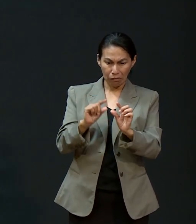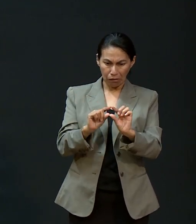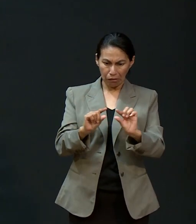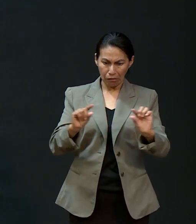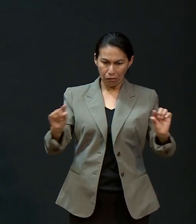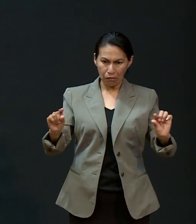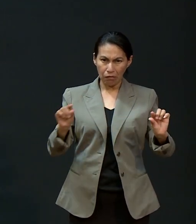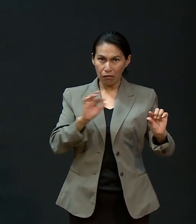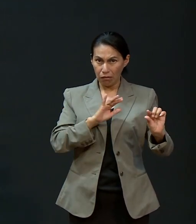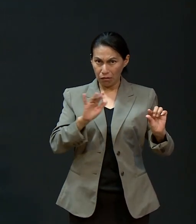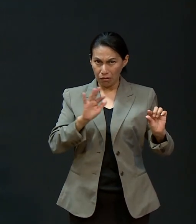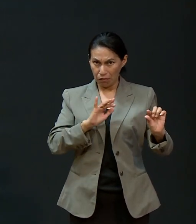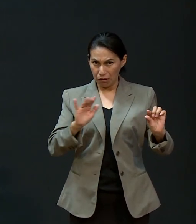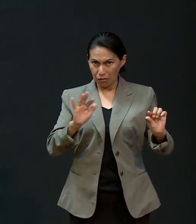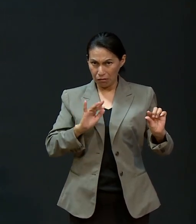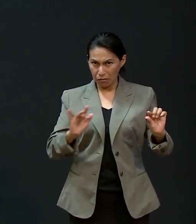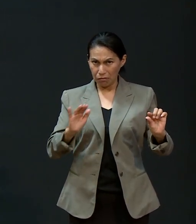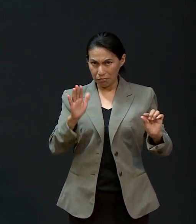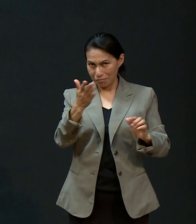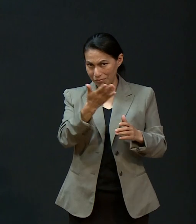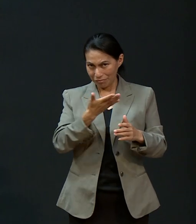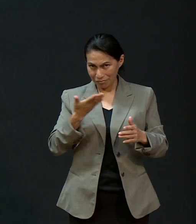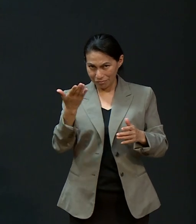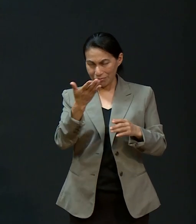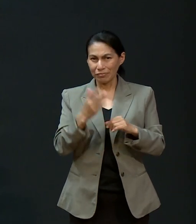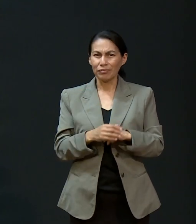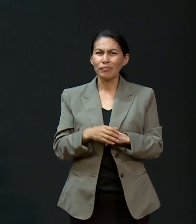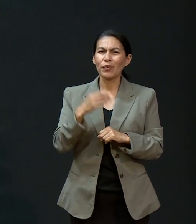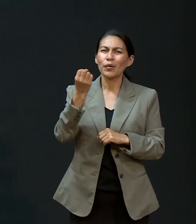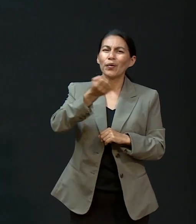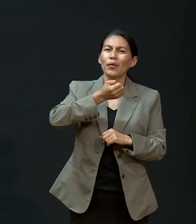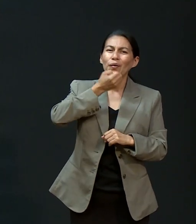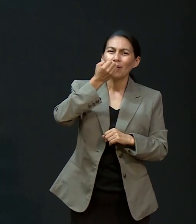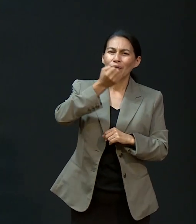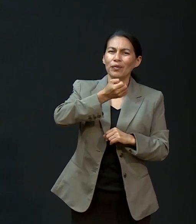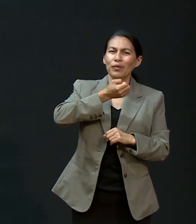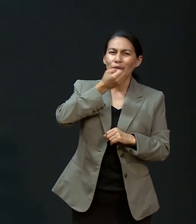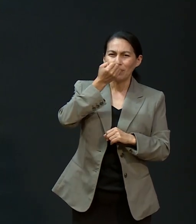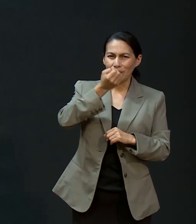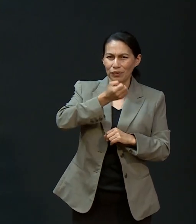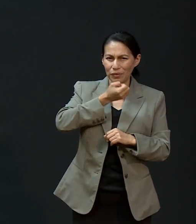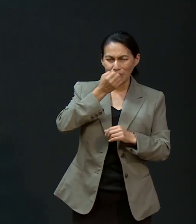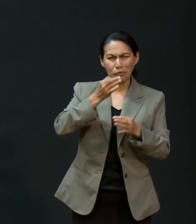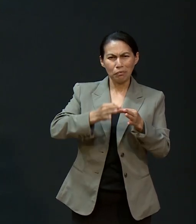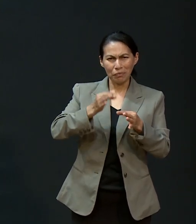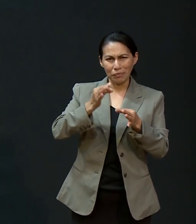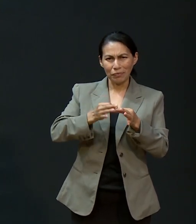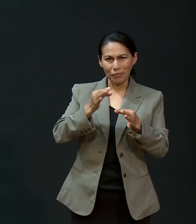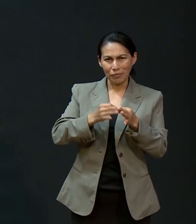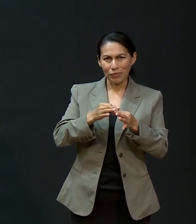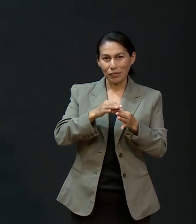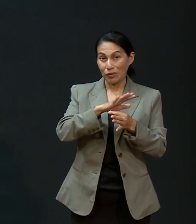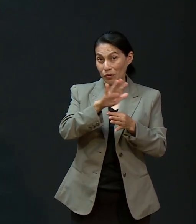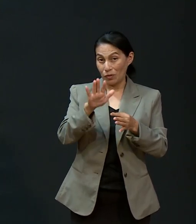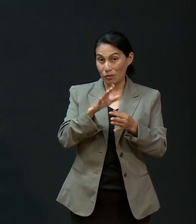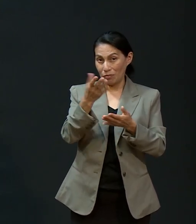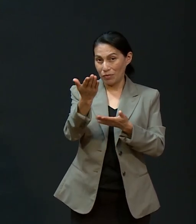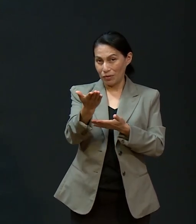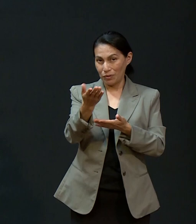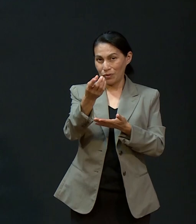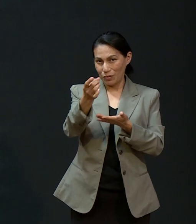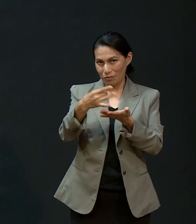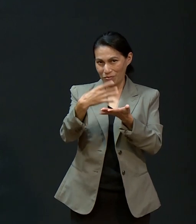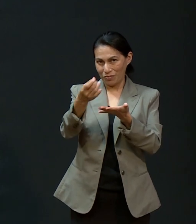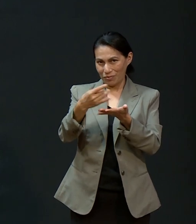pantalla pasarán para que todo el mundo pueda unirse a nosotros orando por esas peticiones que